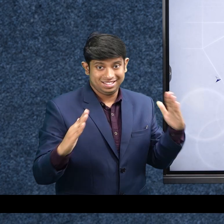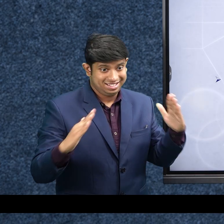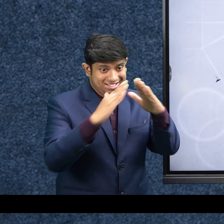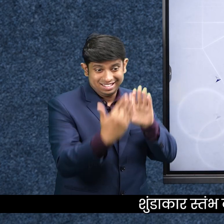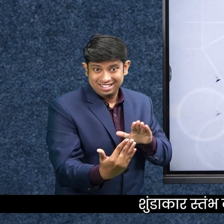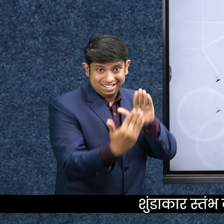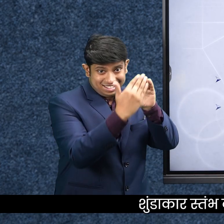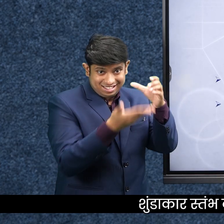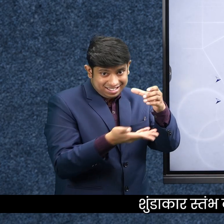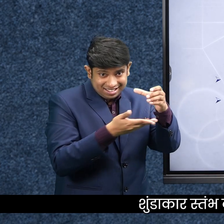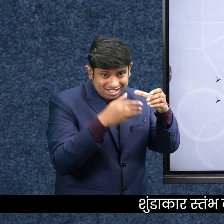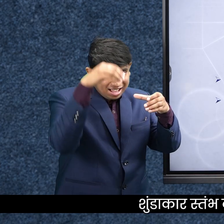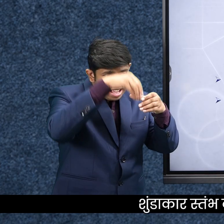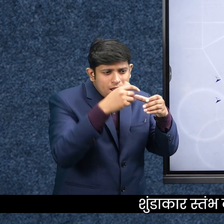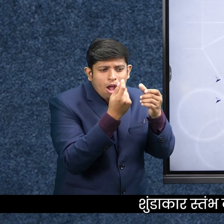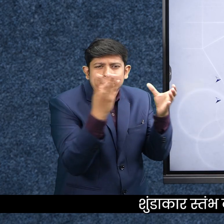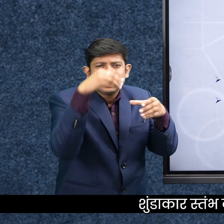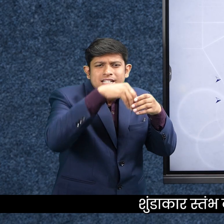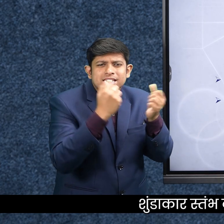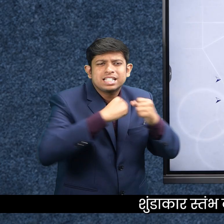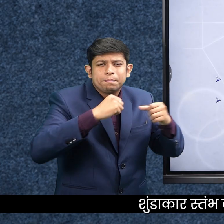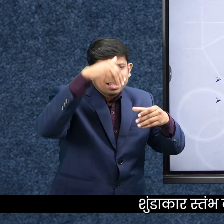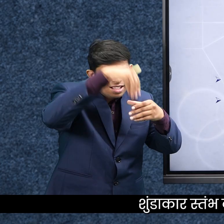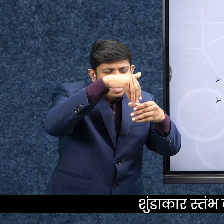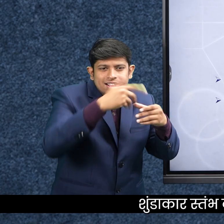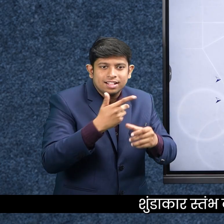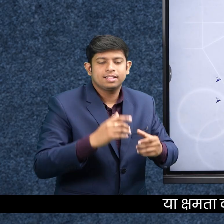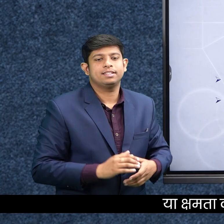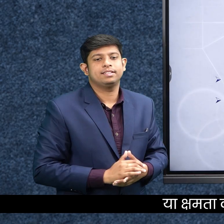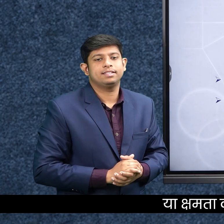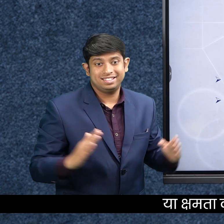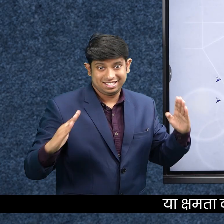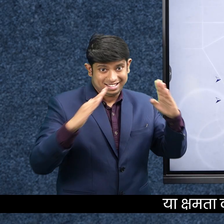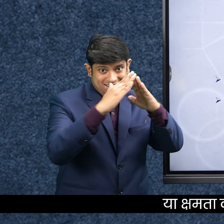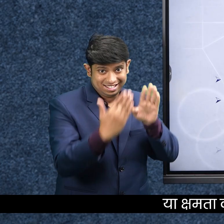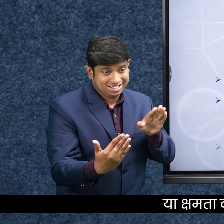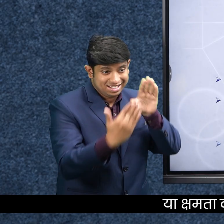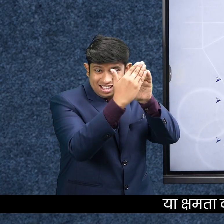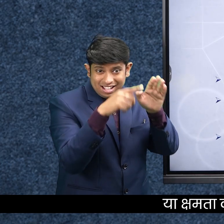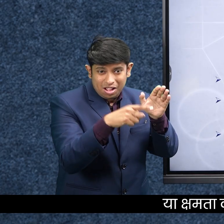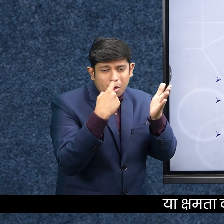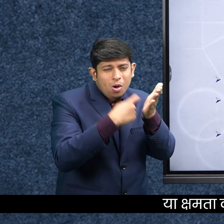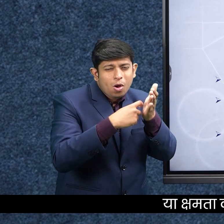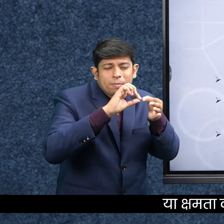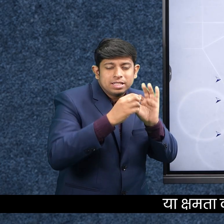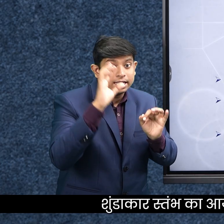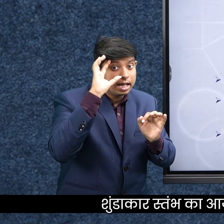या शुंडाकार स्तंभ का आयतन आकार के अंदर स्थान या क्षमता की मात्रा को संदर्भित करता है।